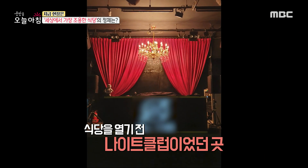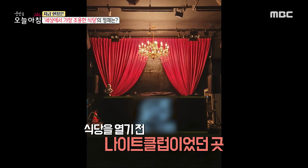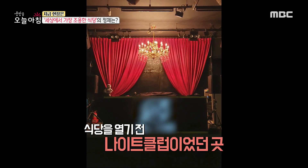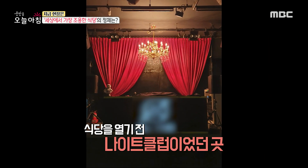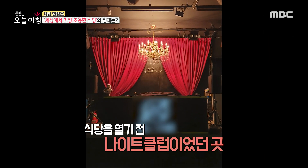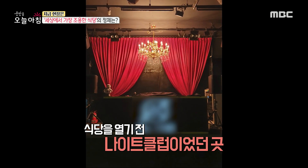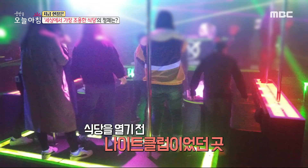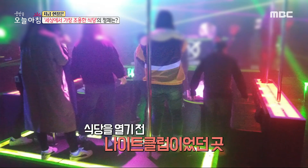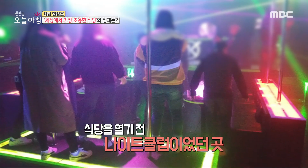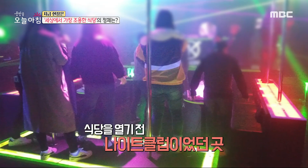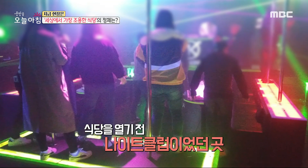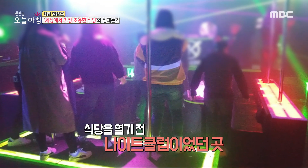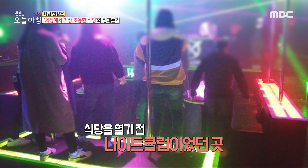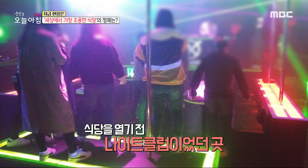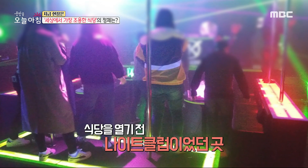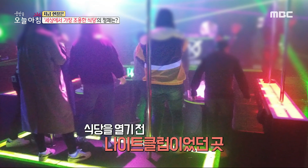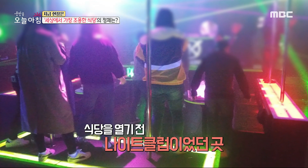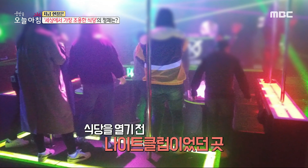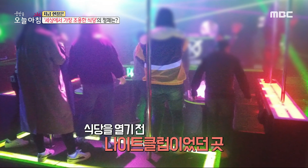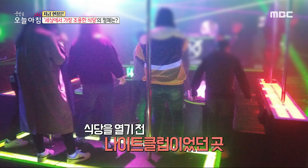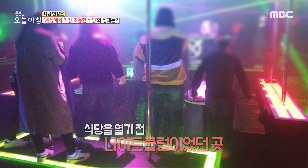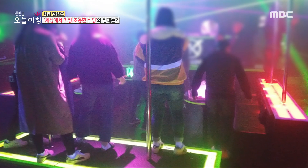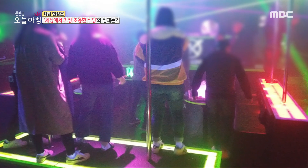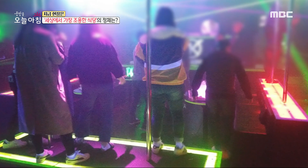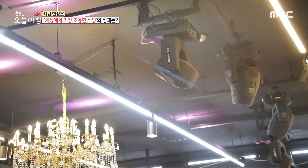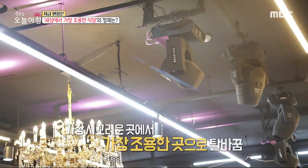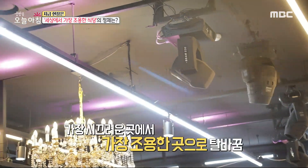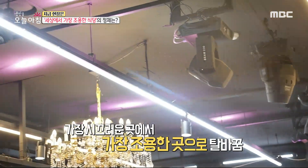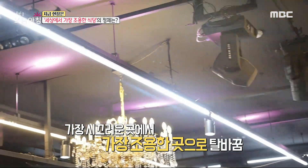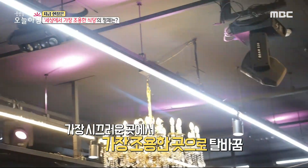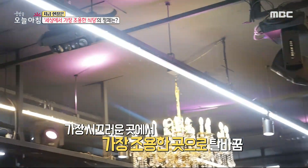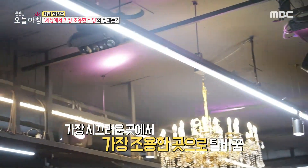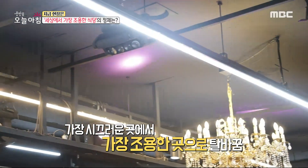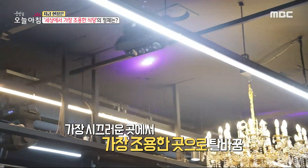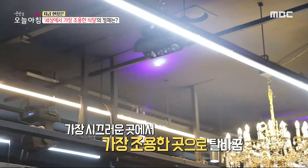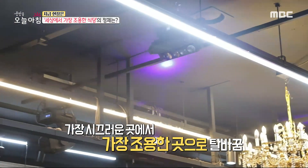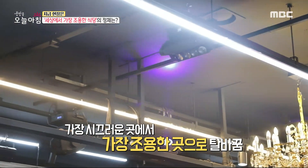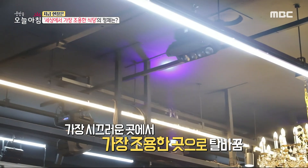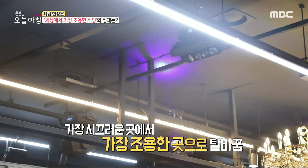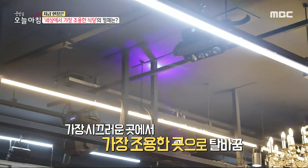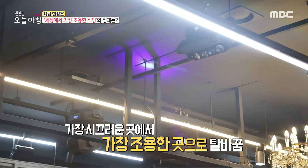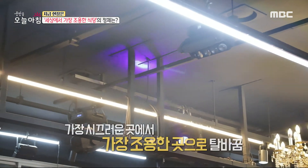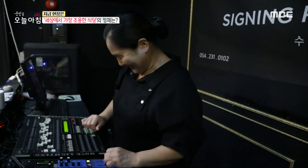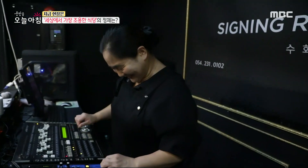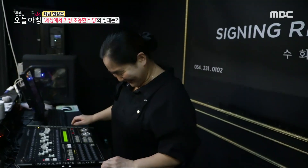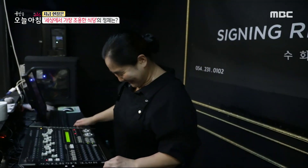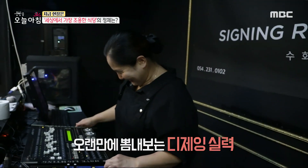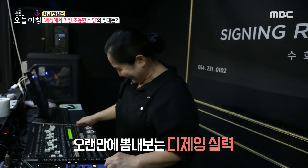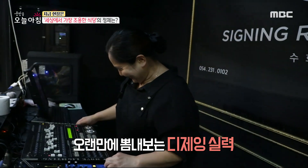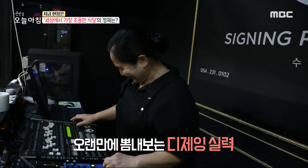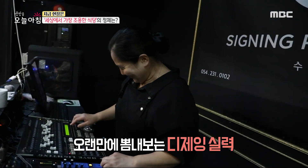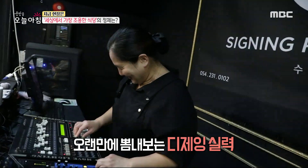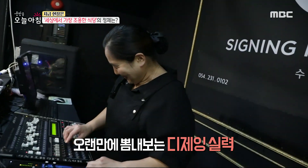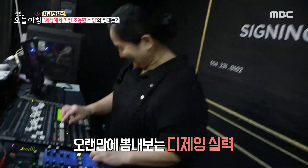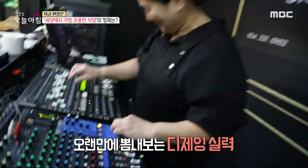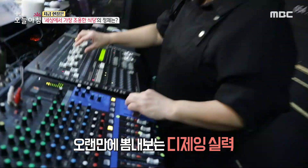이제 클럽 하던 곳이었는데요. 그러니까 가장 시끄러운 곳에서 가장 조용한 곳으로 탈바꿈하게 된